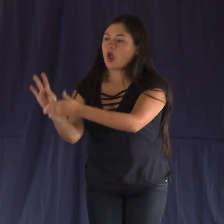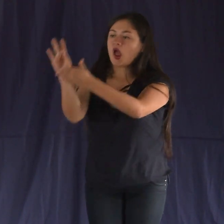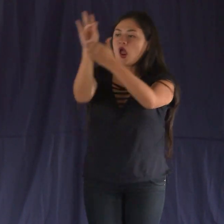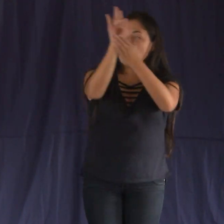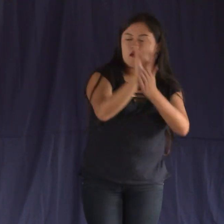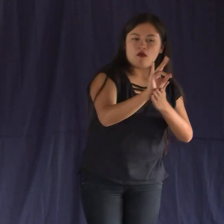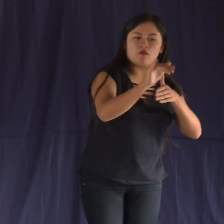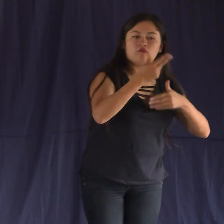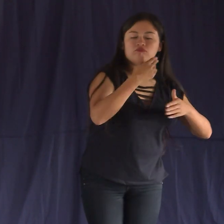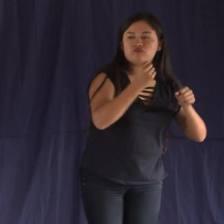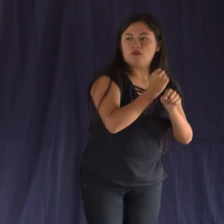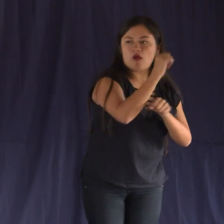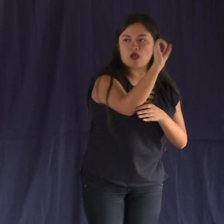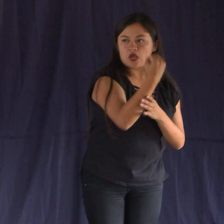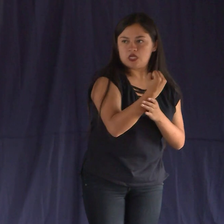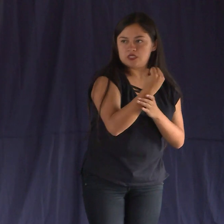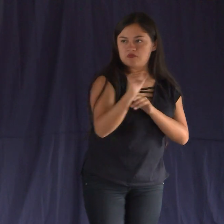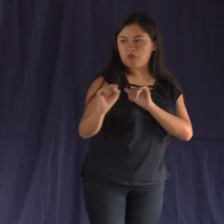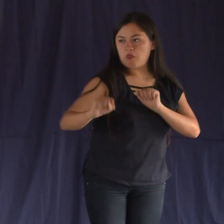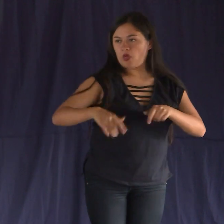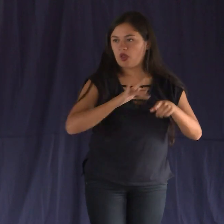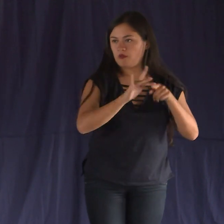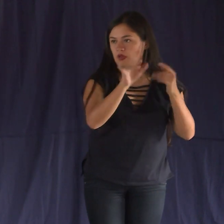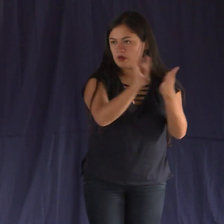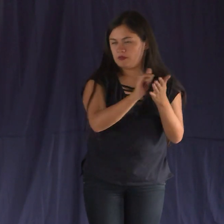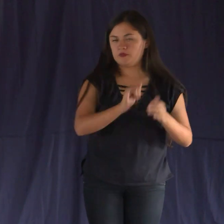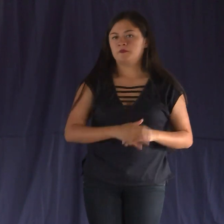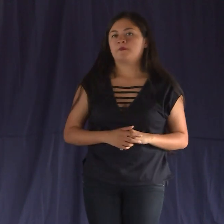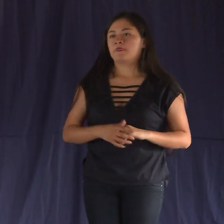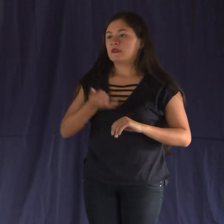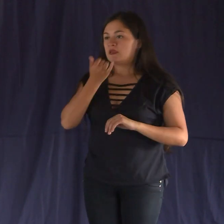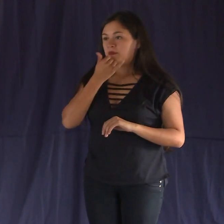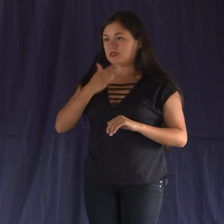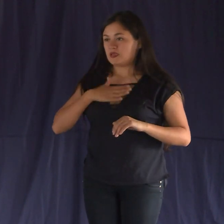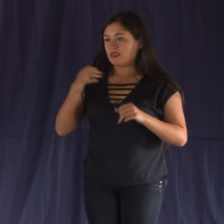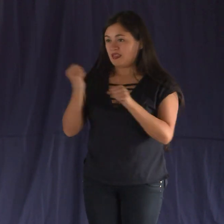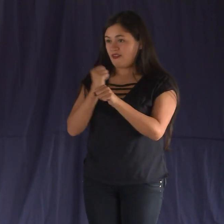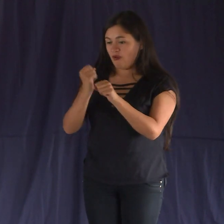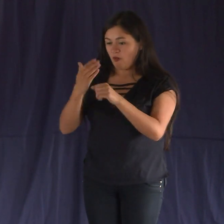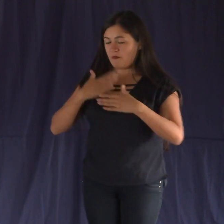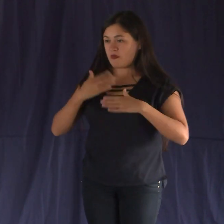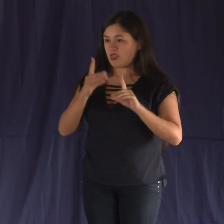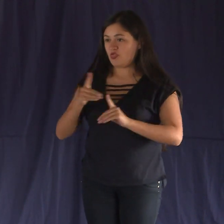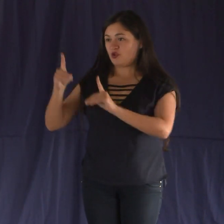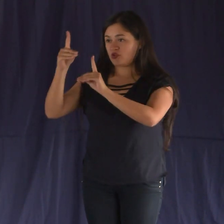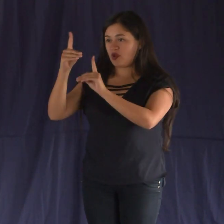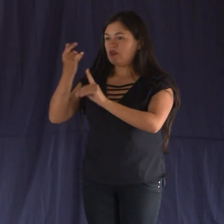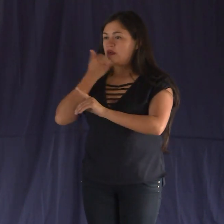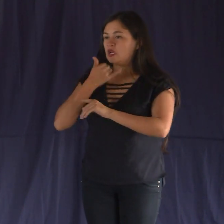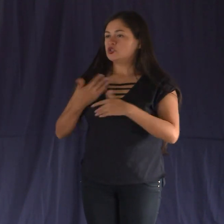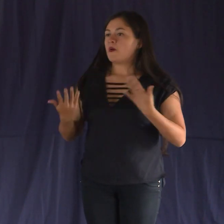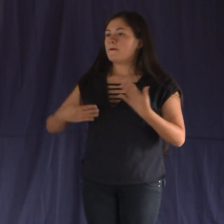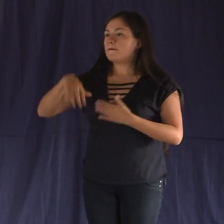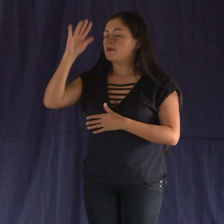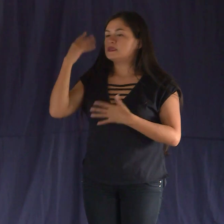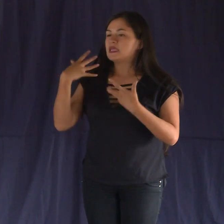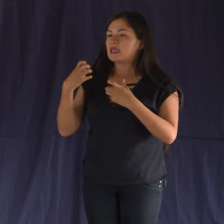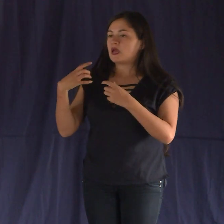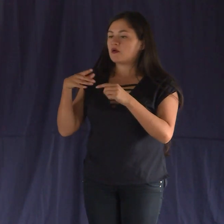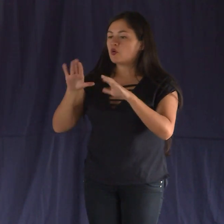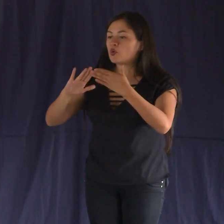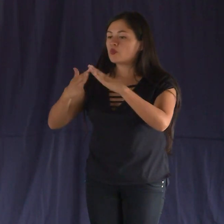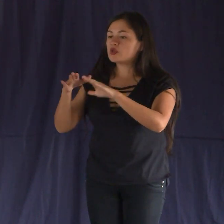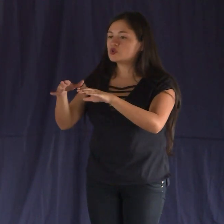tenemos. Entonces, básicamente, el trabajo en que lo desarrollé, identificando las prácticas de conservación que